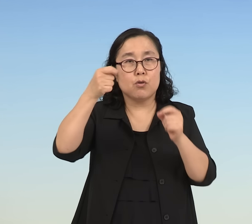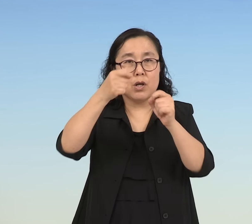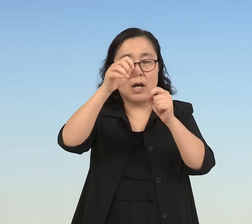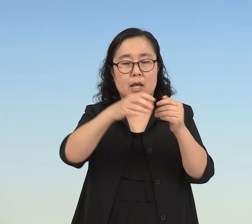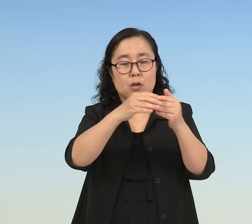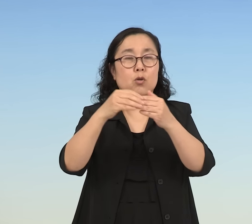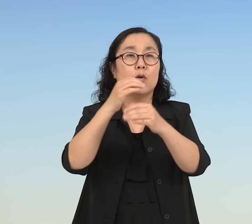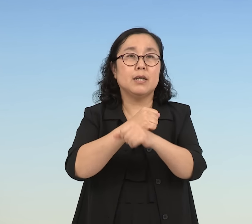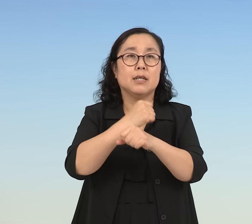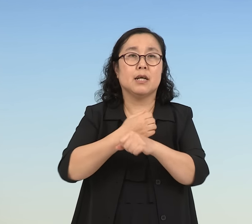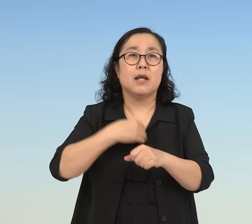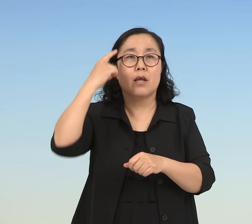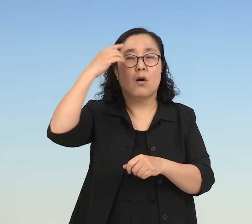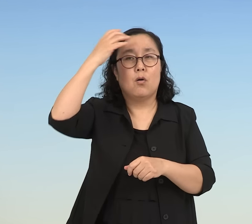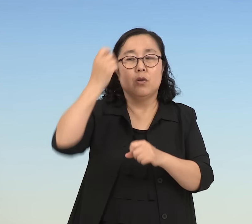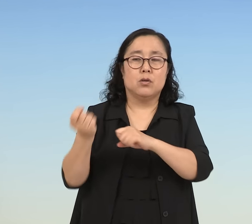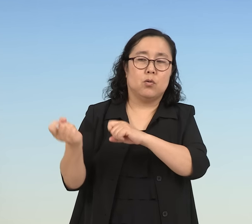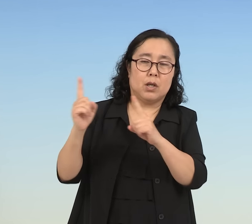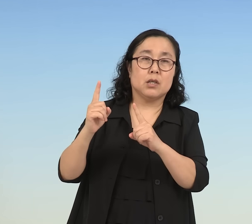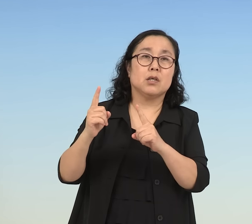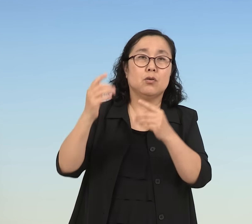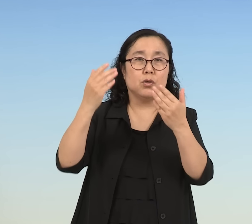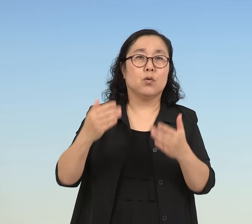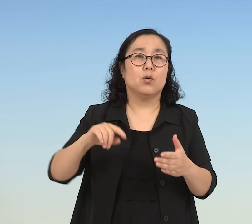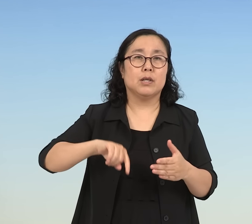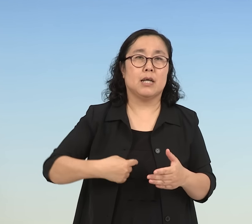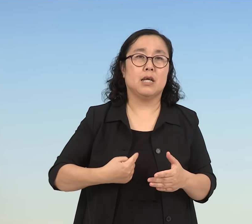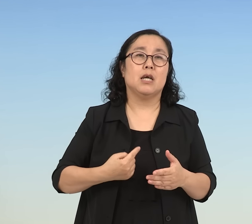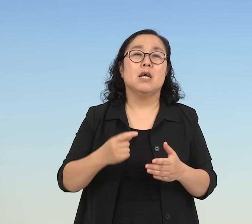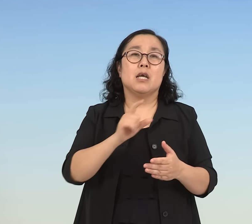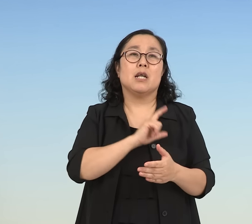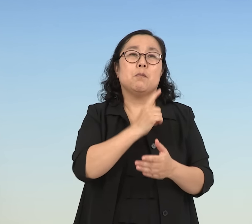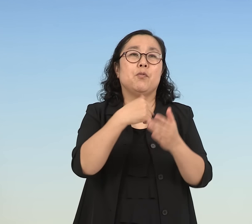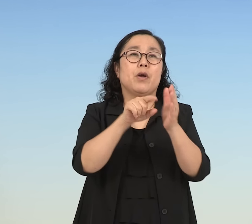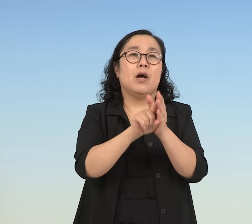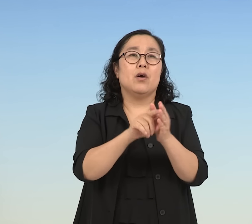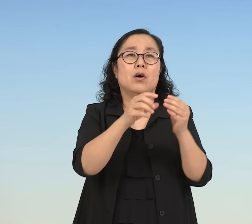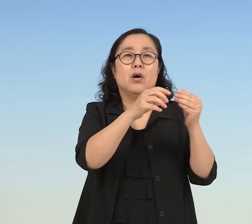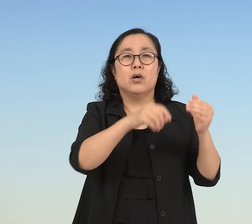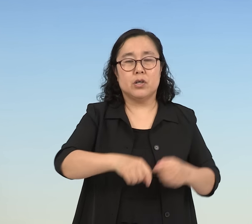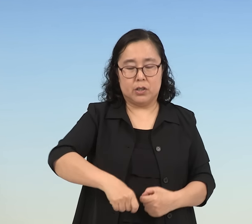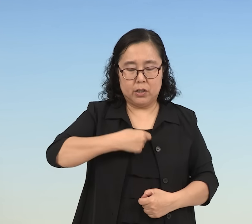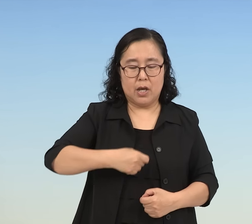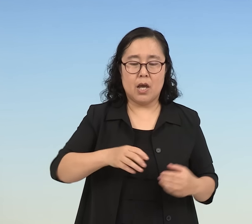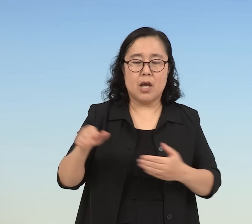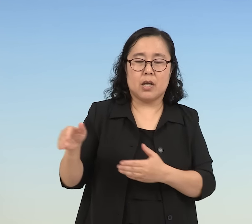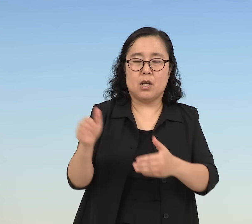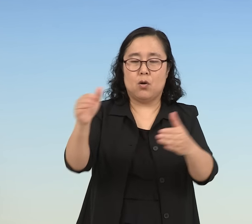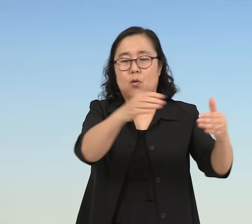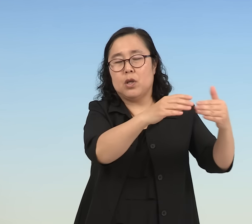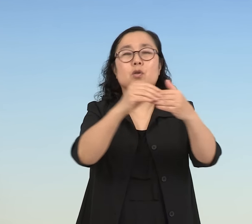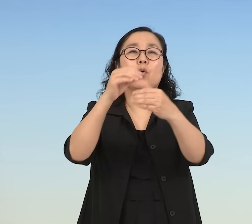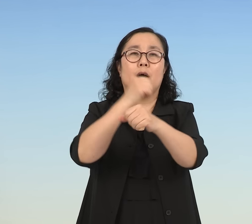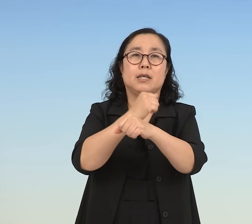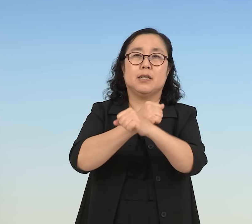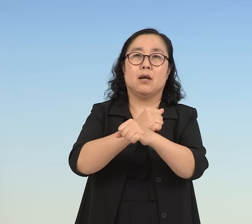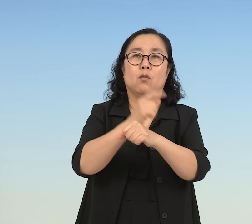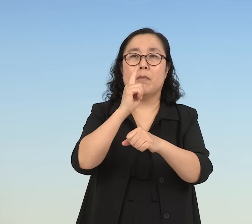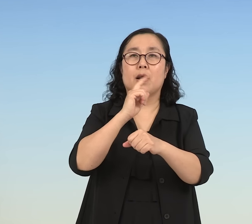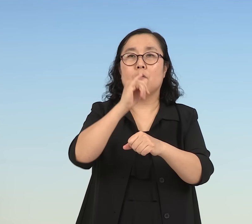물가로 인도하시는 도다. 내 영혼을 소생시키시고 자기 이름을 위하여 의의 길로 인도하시는 도다.